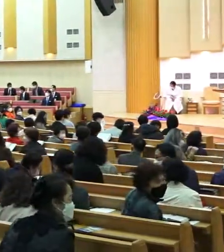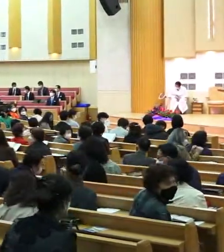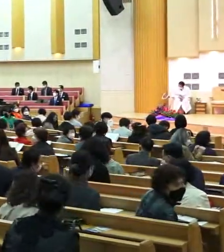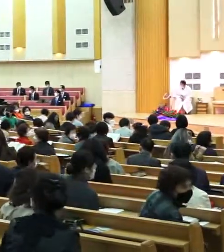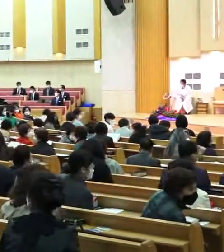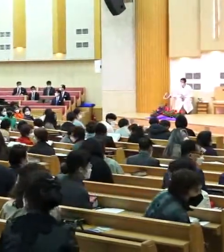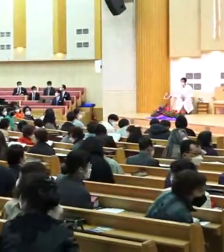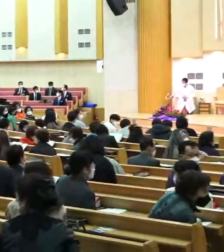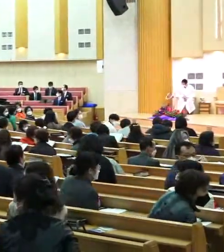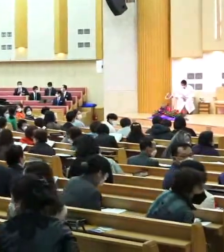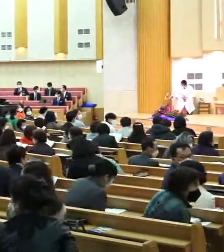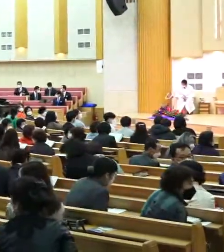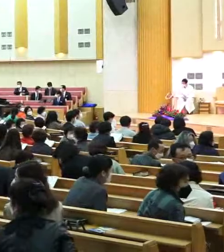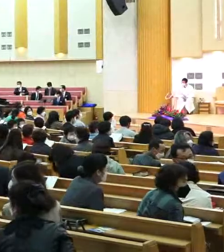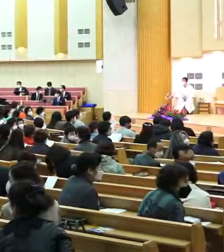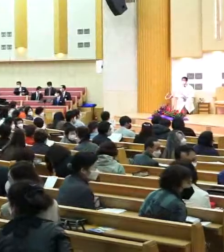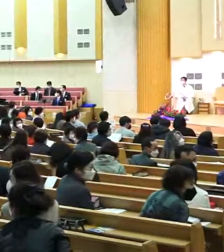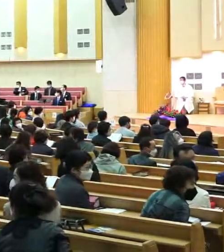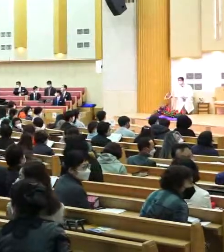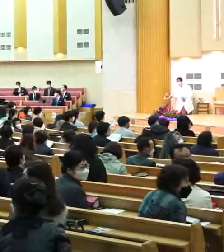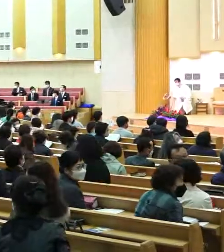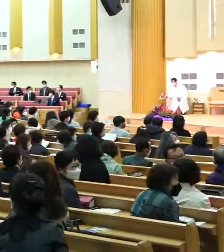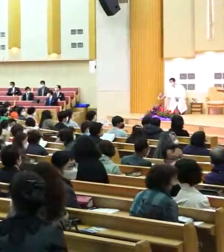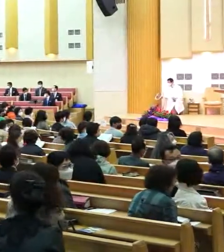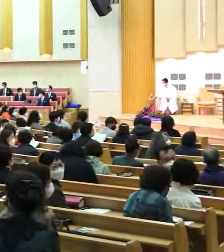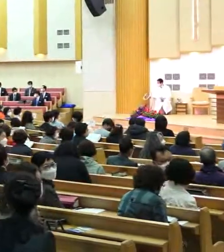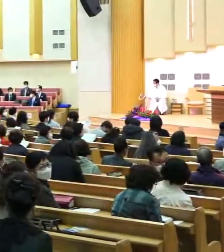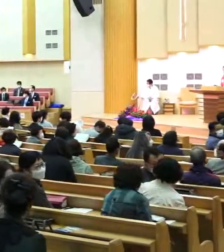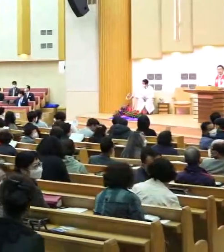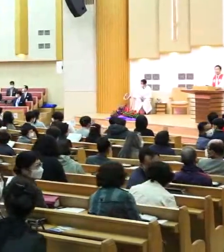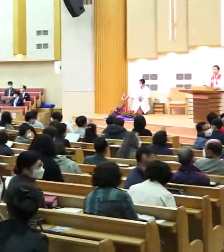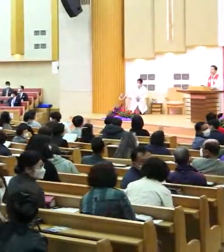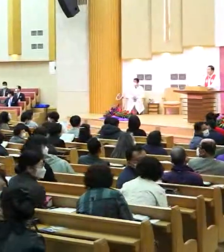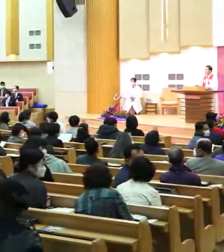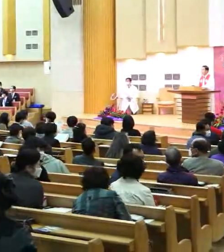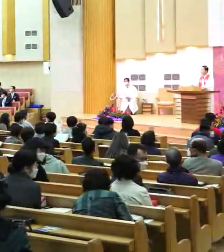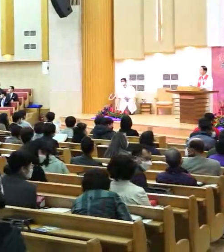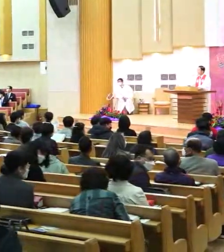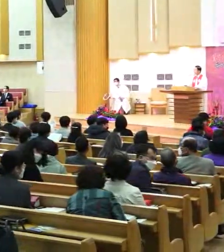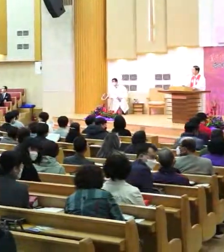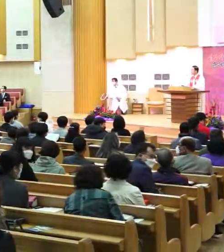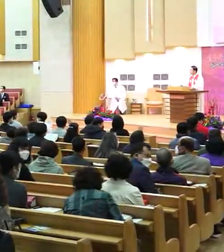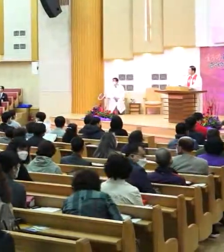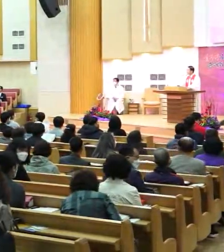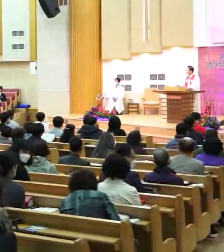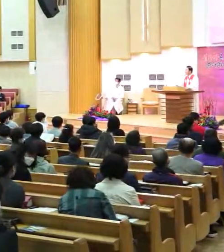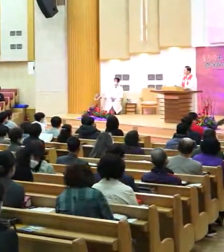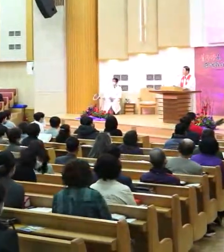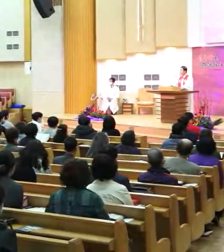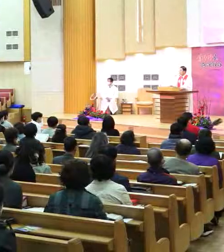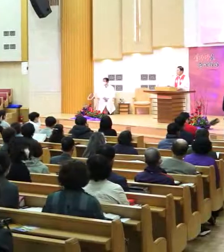반갑습니다. 인사하겠습니다. 주의 사랑으로 사랑합니다. 반갑습니다.